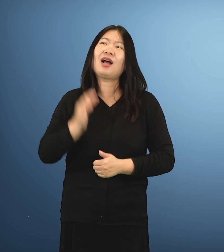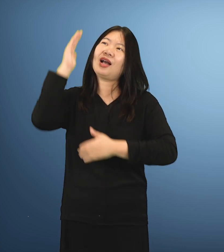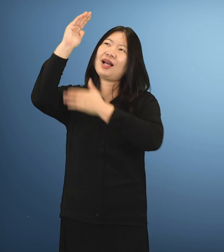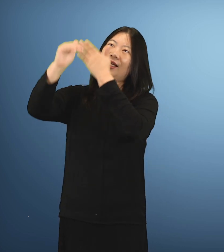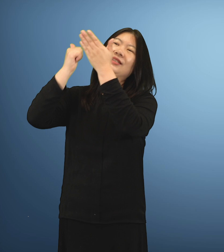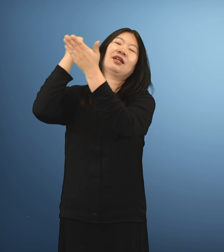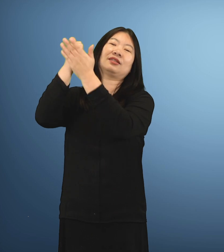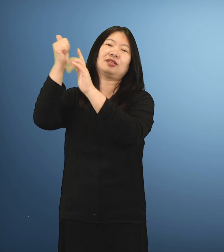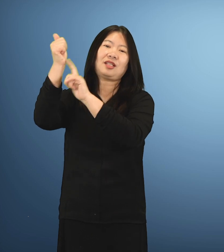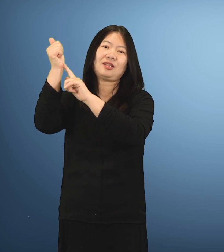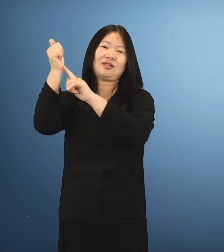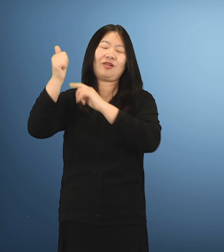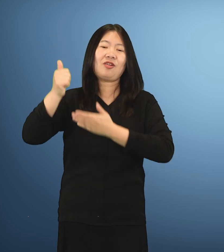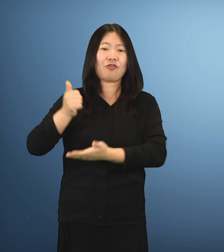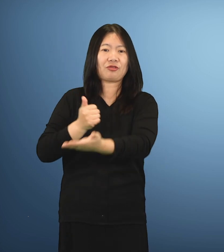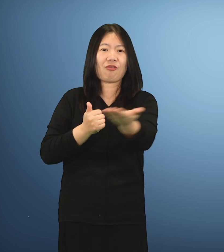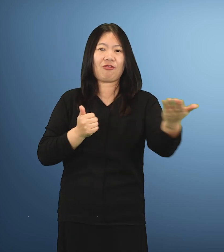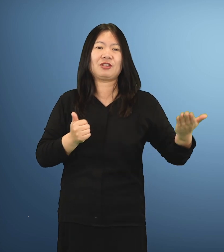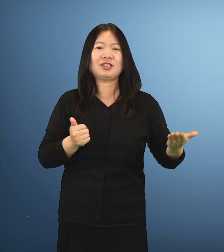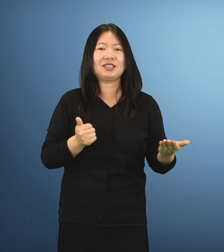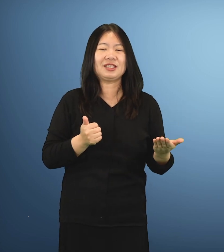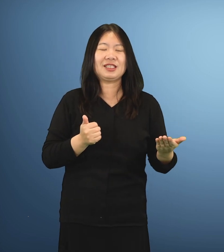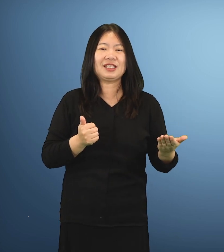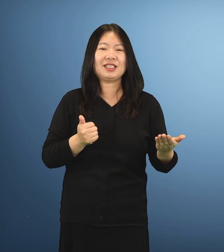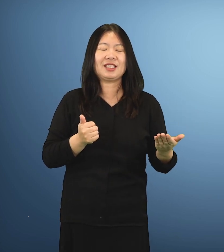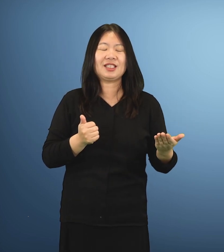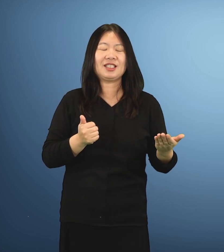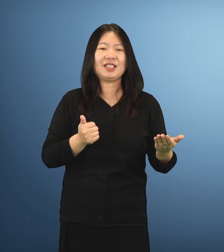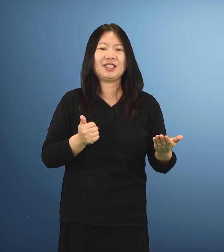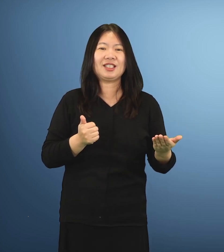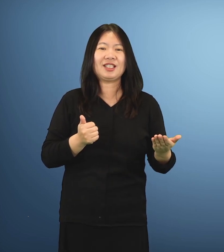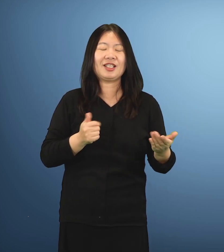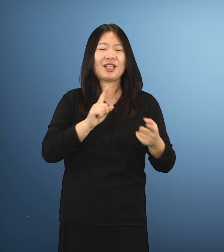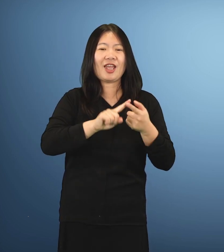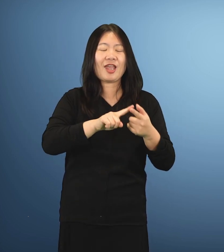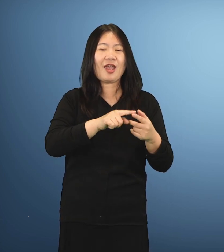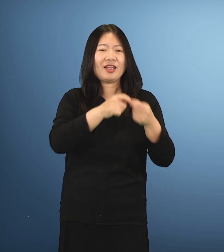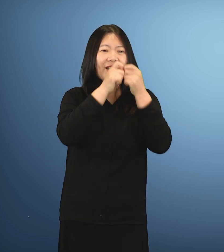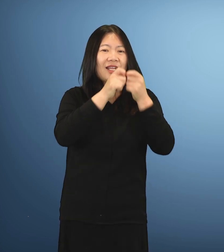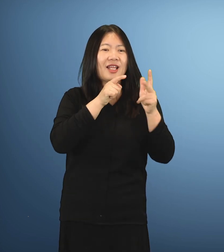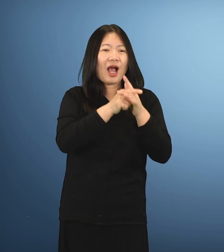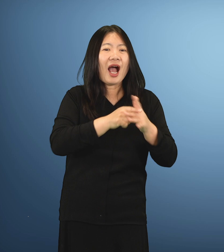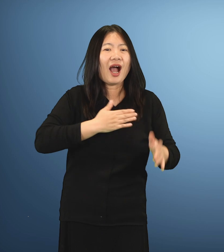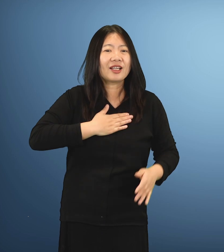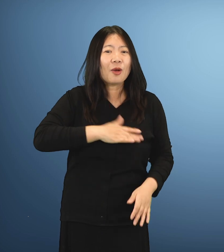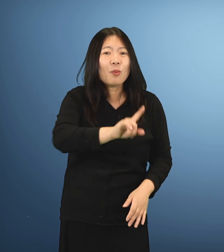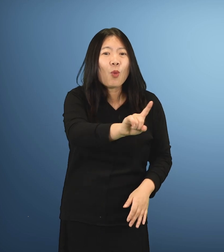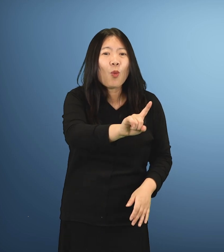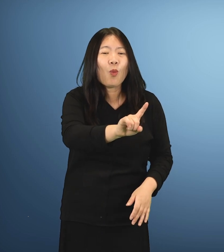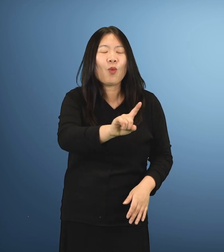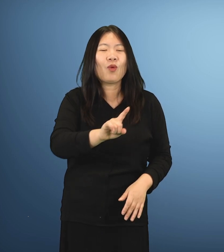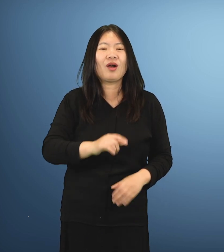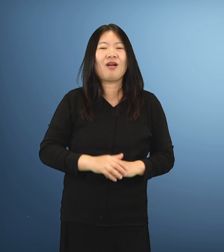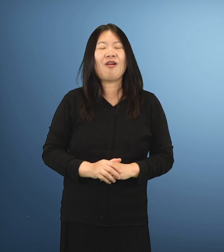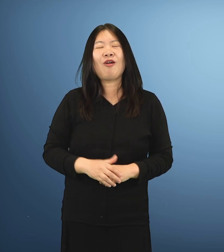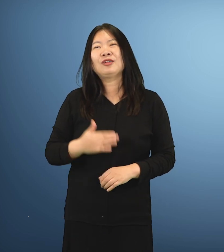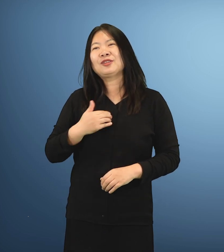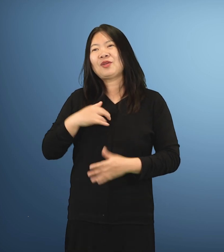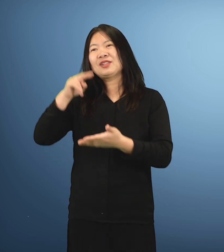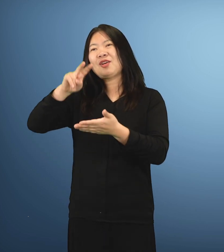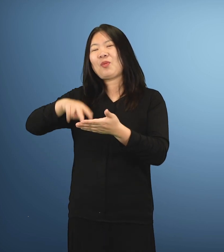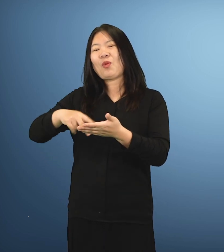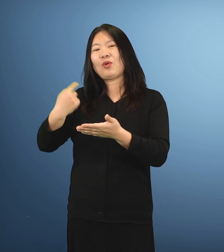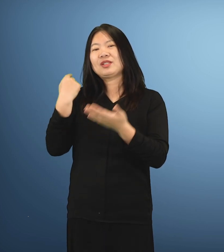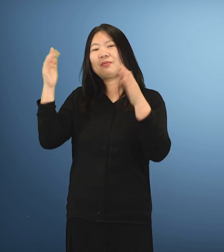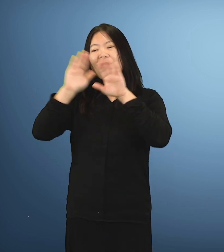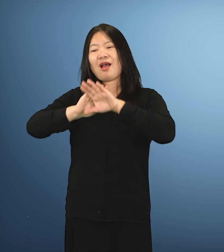내가 너희들 뭐까지도 다 세고 있다? 난 이 본문에 너무 은혜를 받았어요,